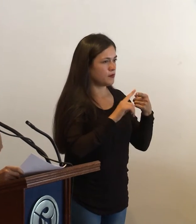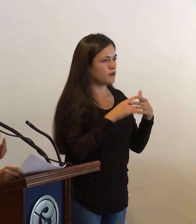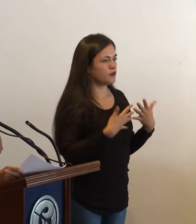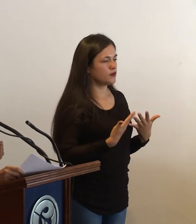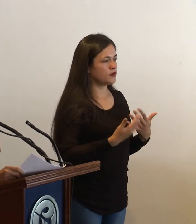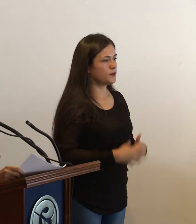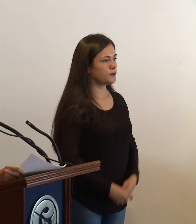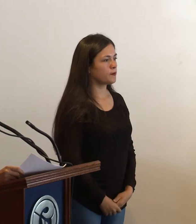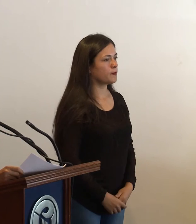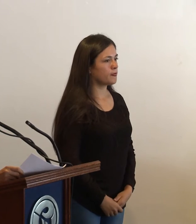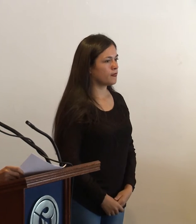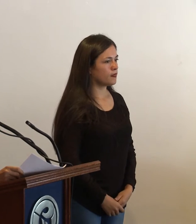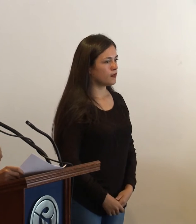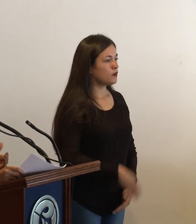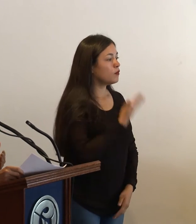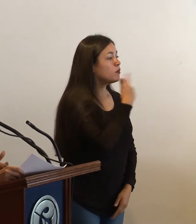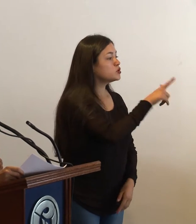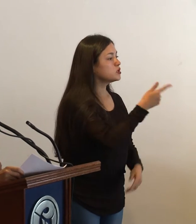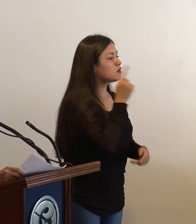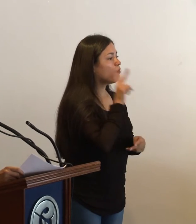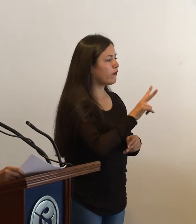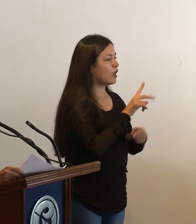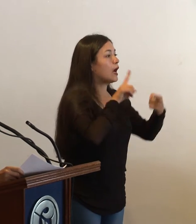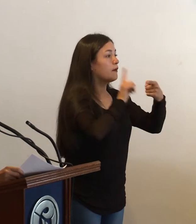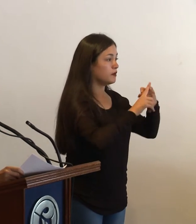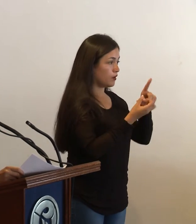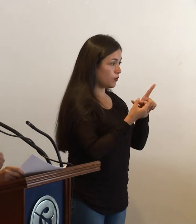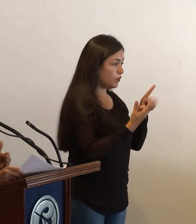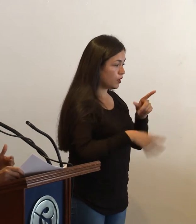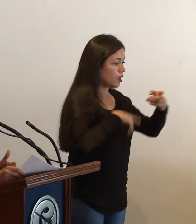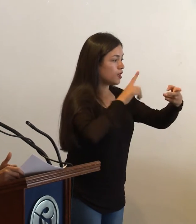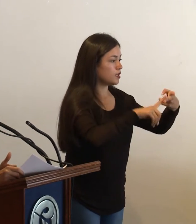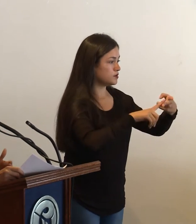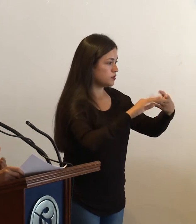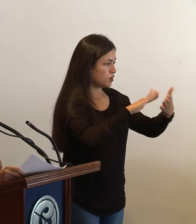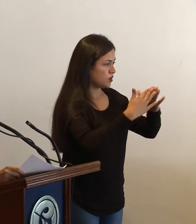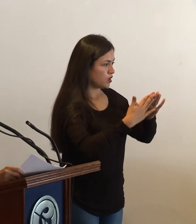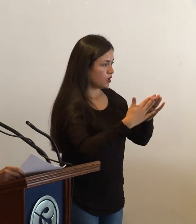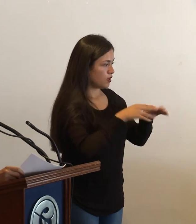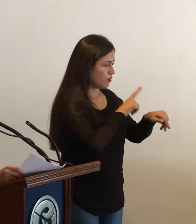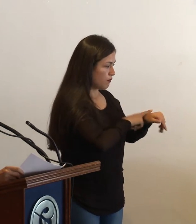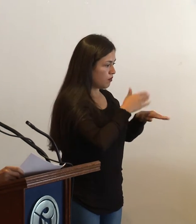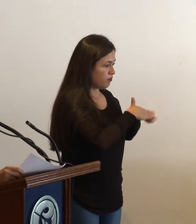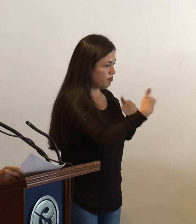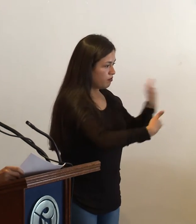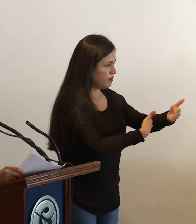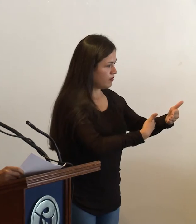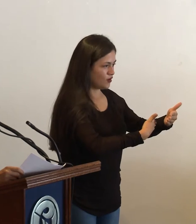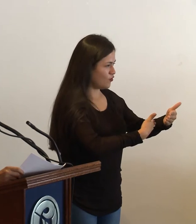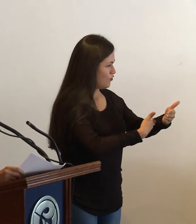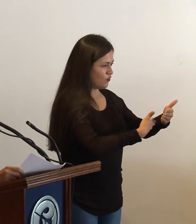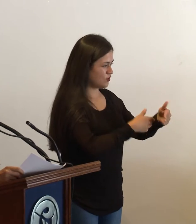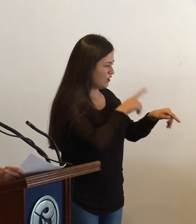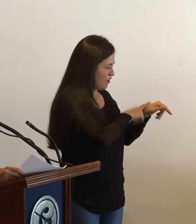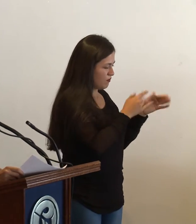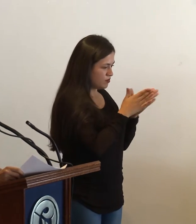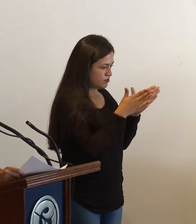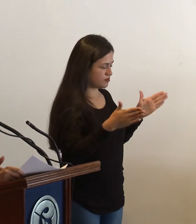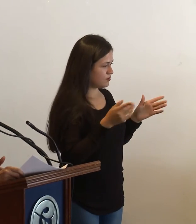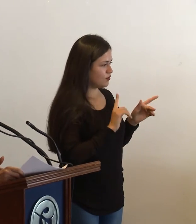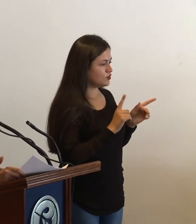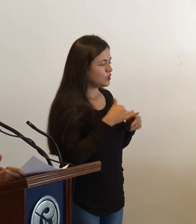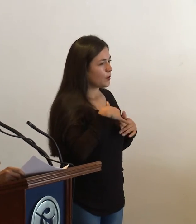como de no ver esa secuencialidad o esa linealidad entre educación popular y comunitaria, y más